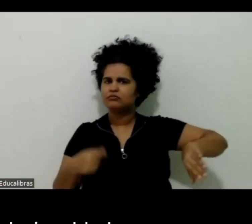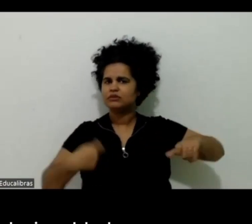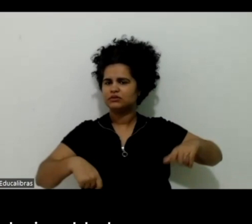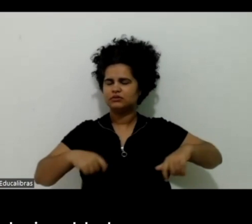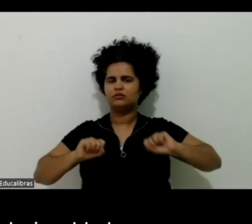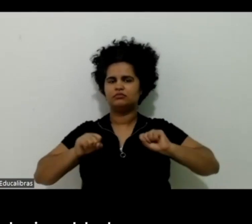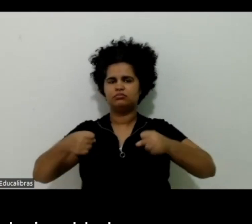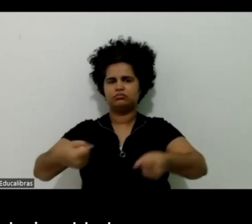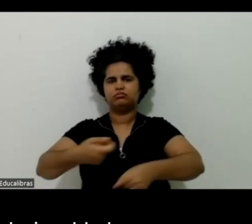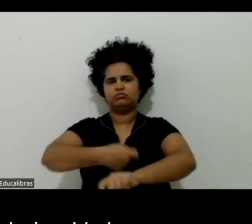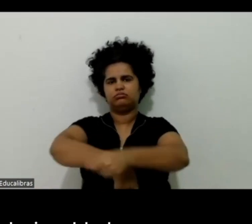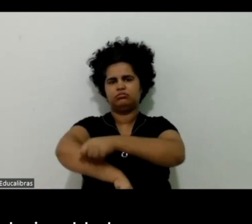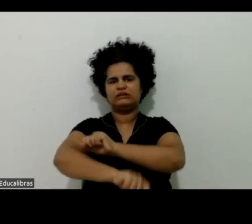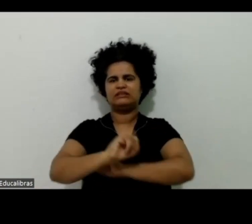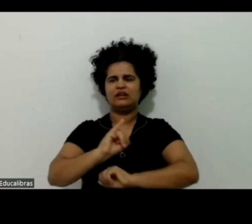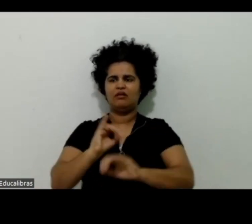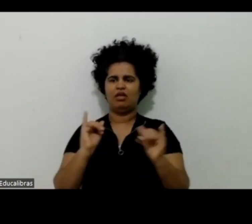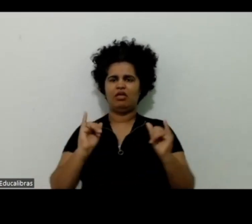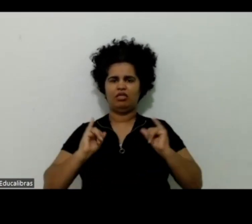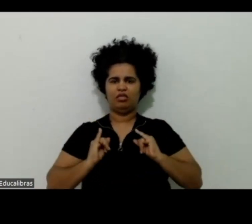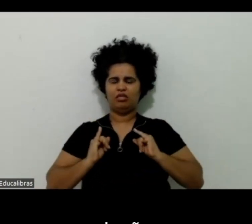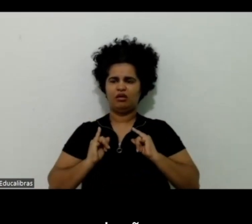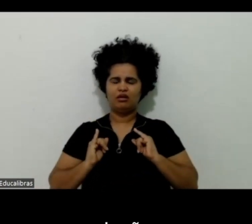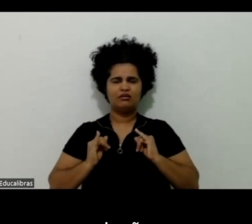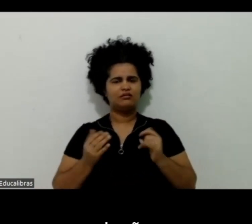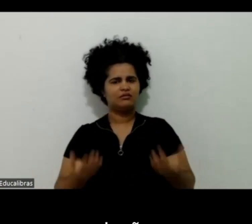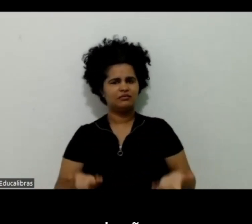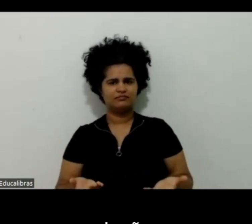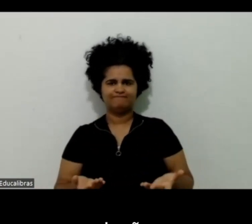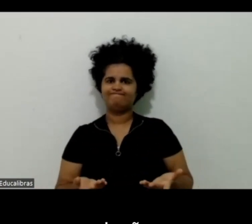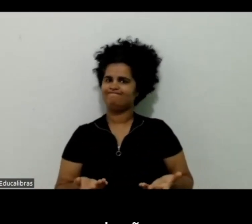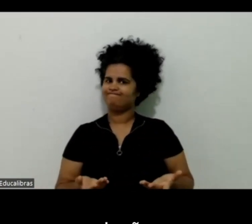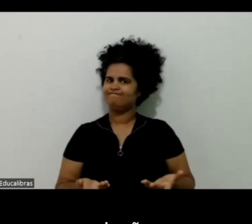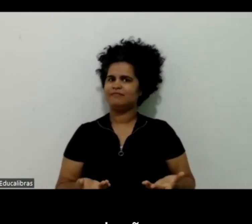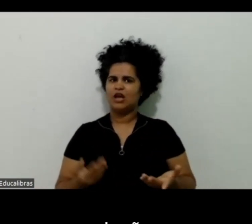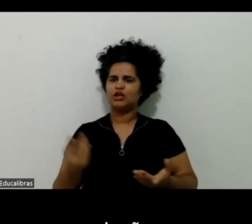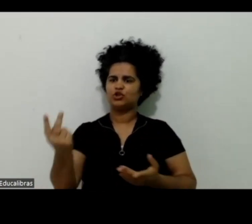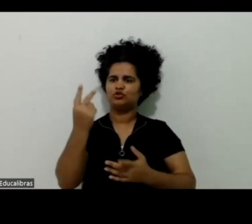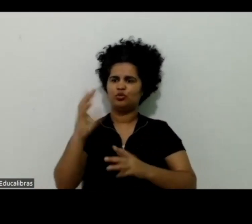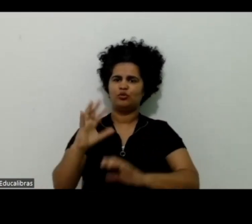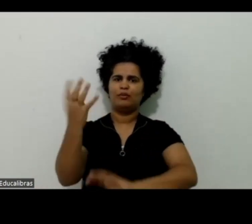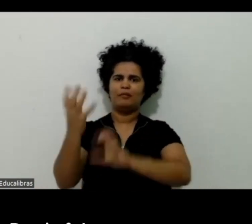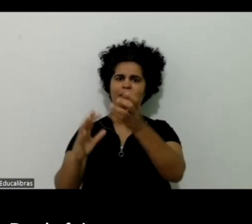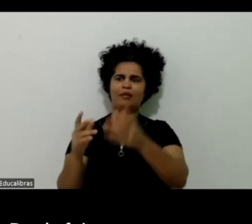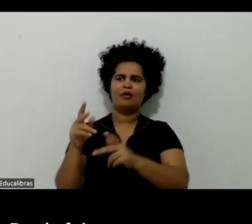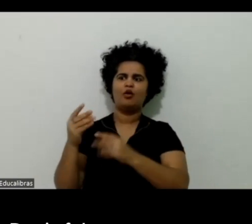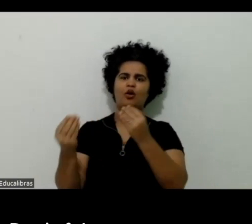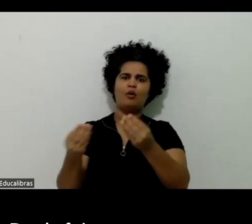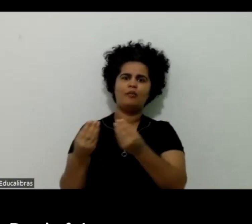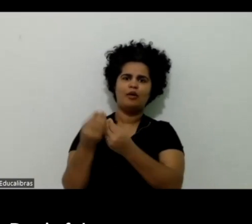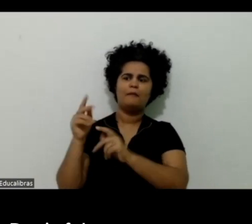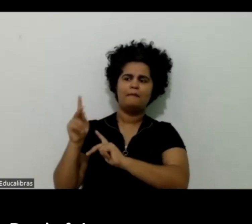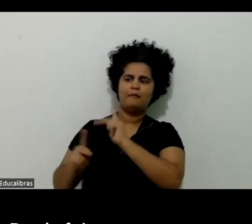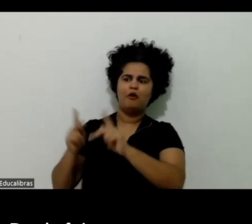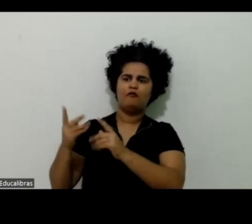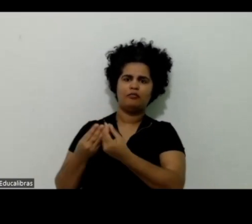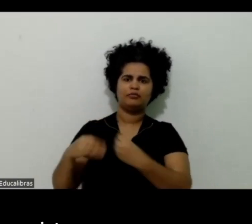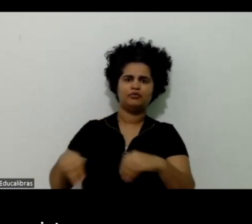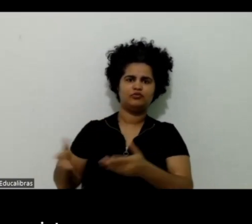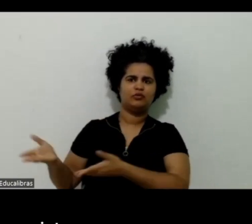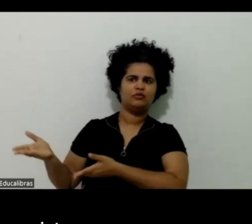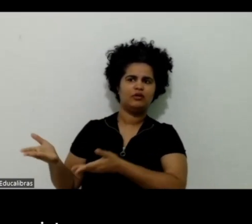para a manutenção dessas desigualdades históricas e estruturais que atravessam essas populações. Que é o que a Angela Davis fala,